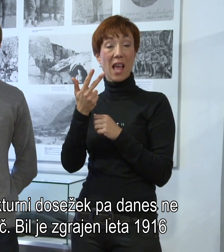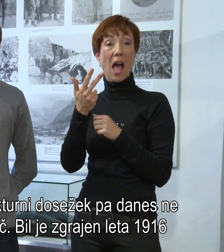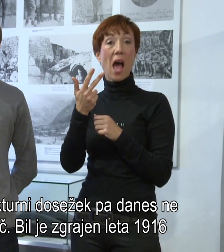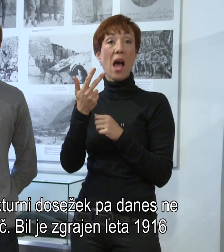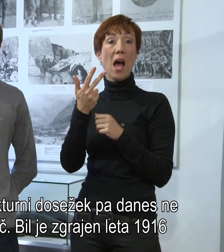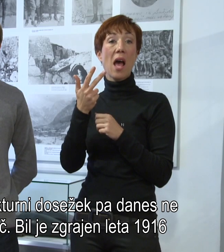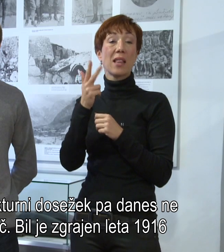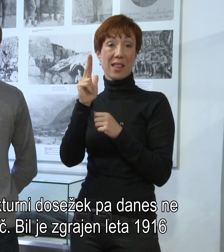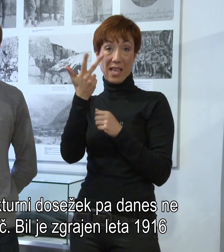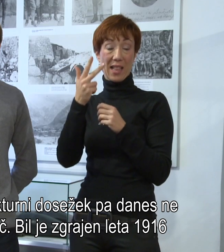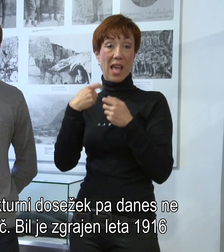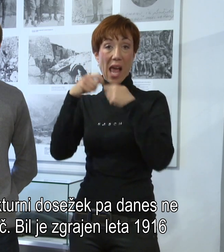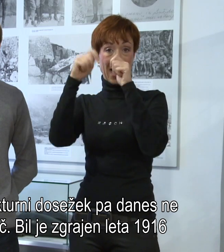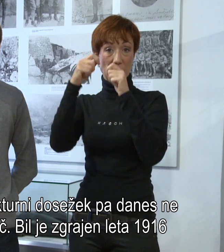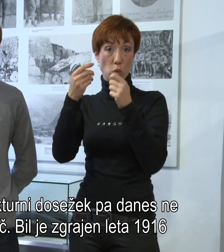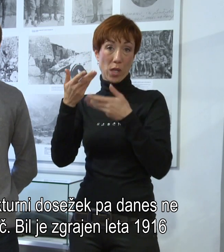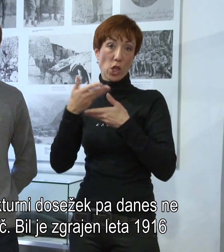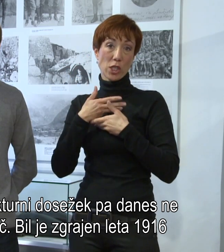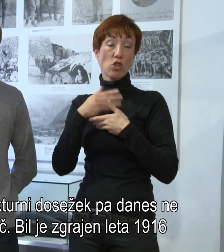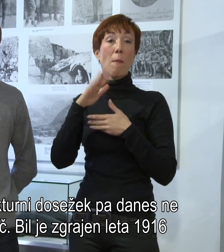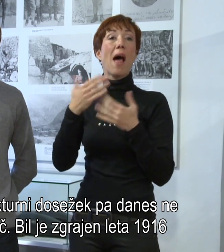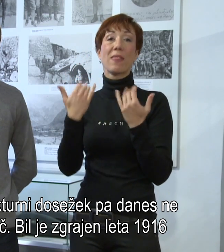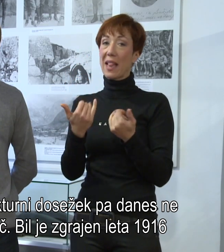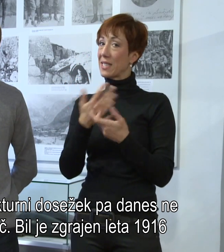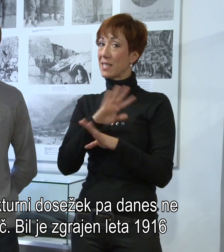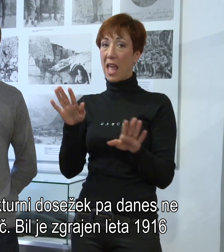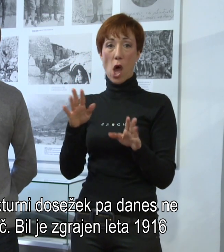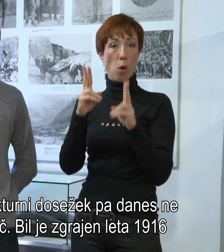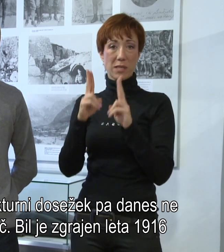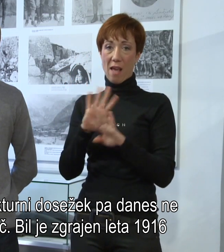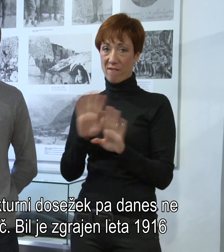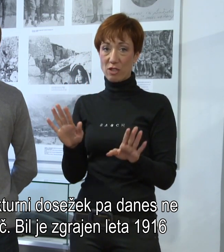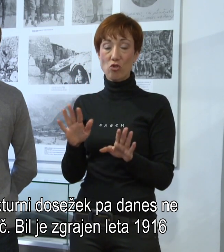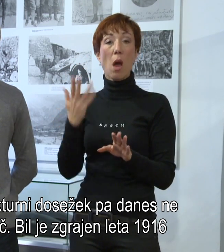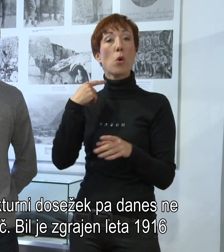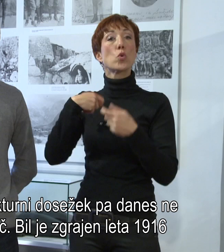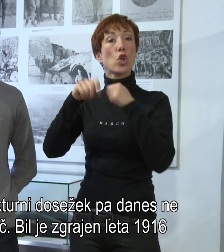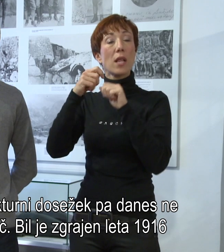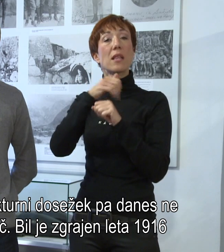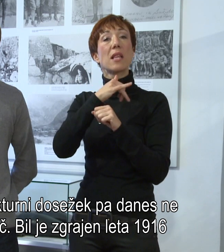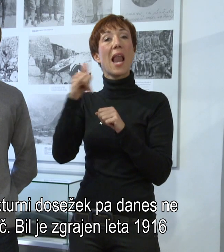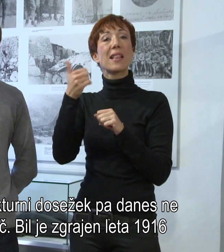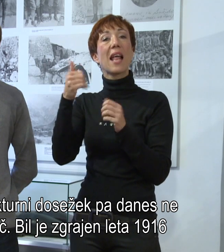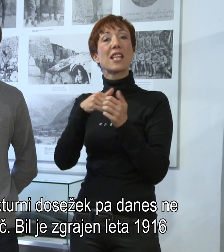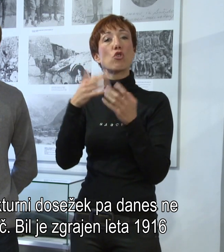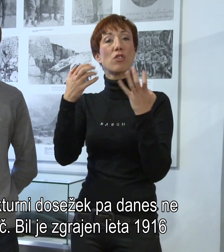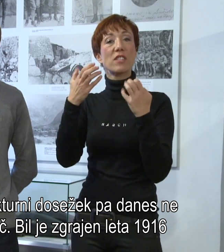Tretji arhitekturni dosežek pa danes ne obstaja več. Bil je zgrajen leta 1916 in